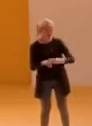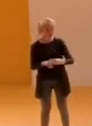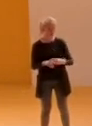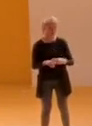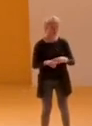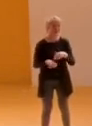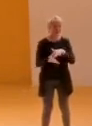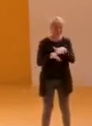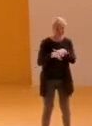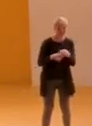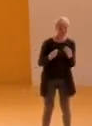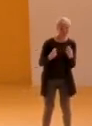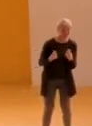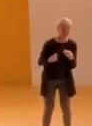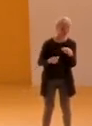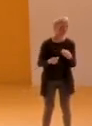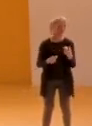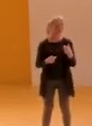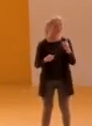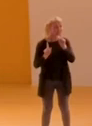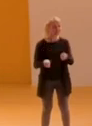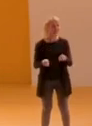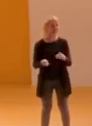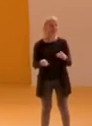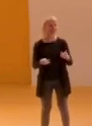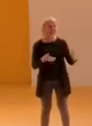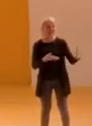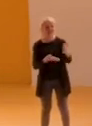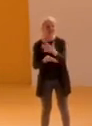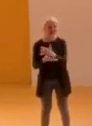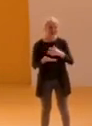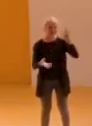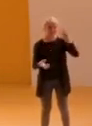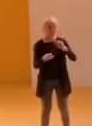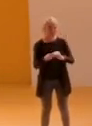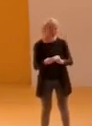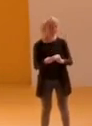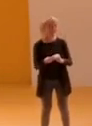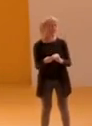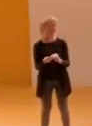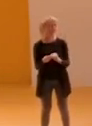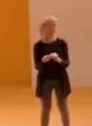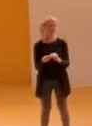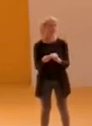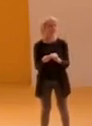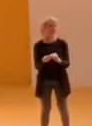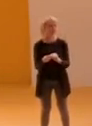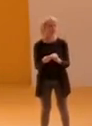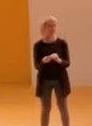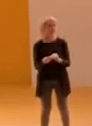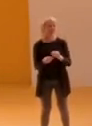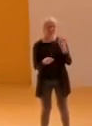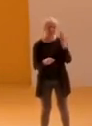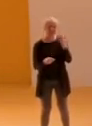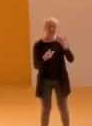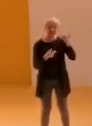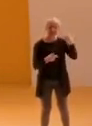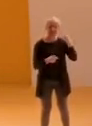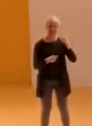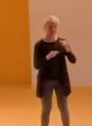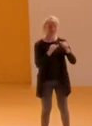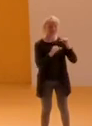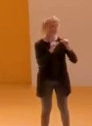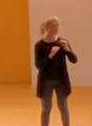zachorować system pieniężny i ona została tak naprawdę zebrana w całości w tego typu klasyfikację dopiero kilka lat temu